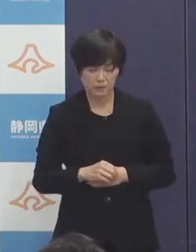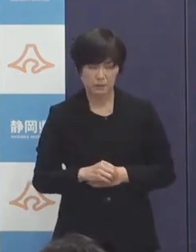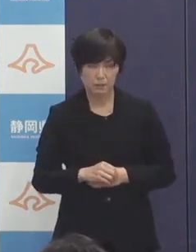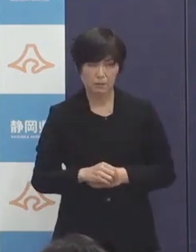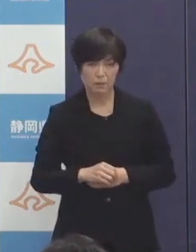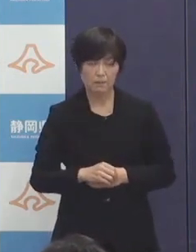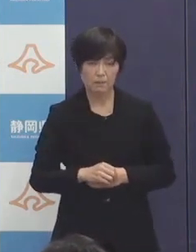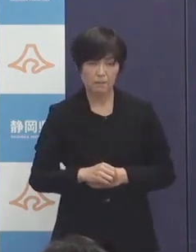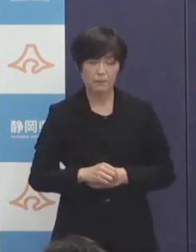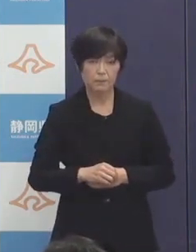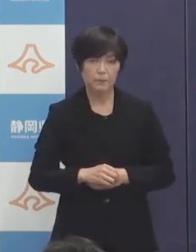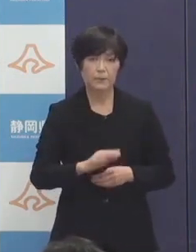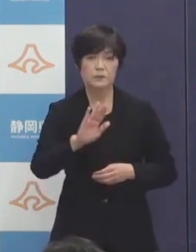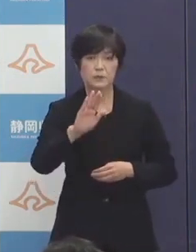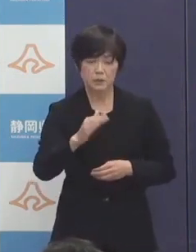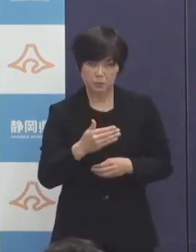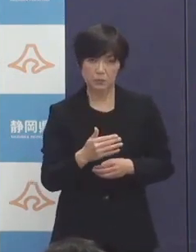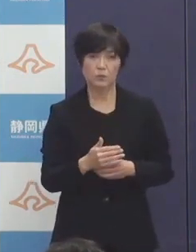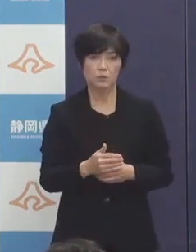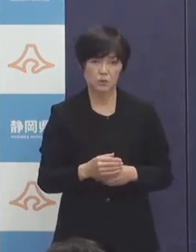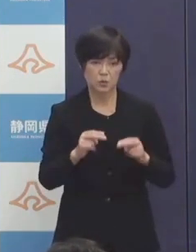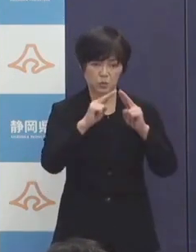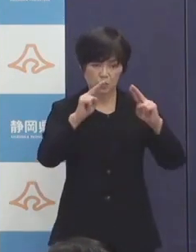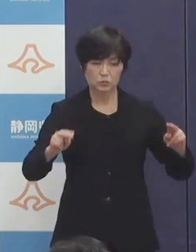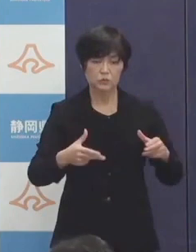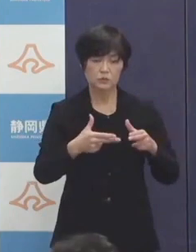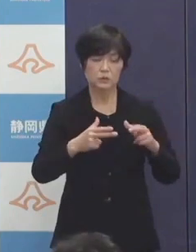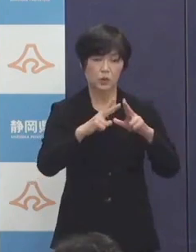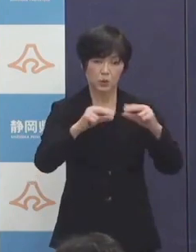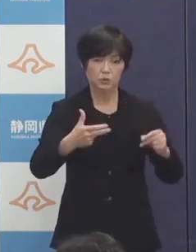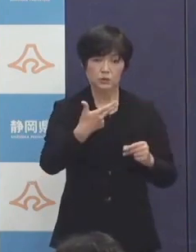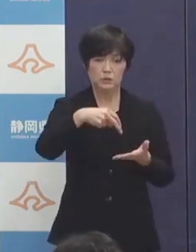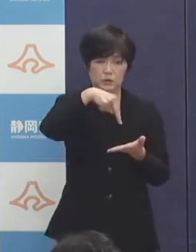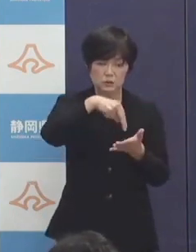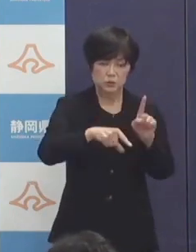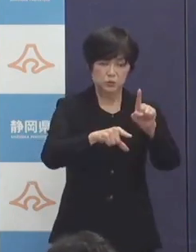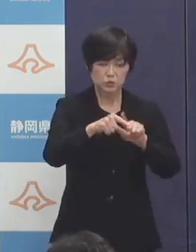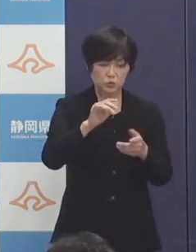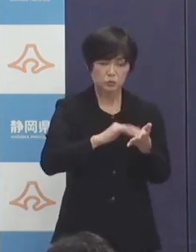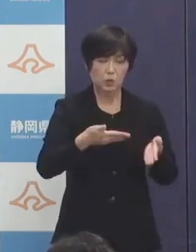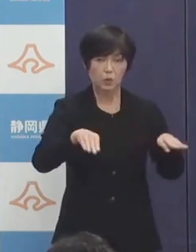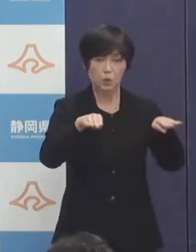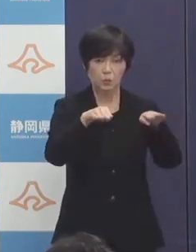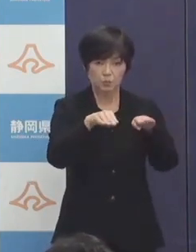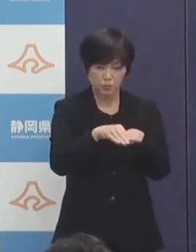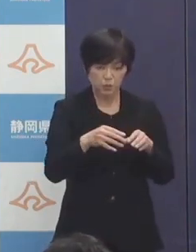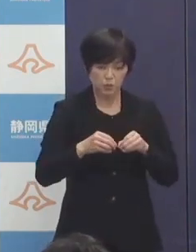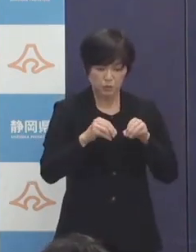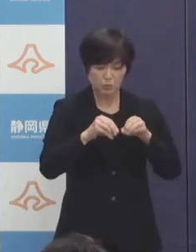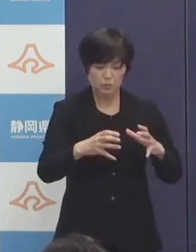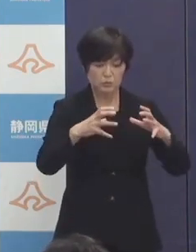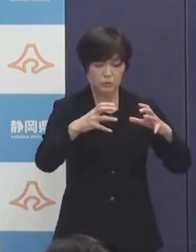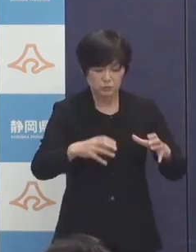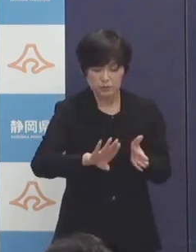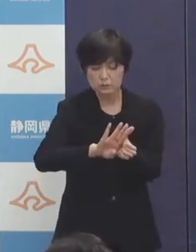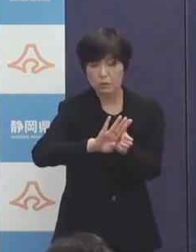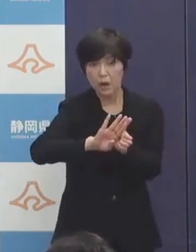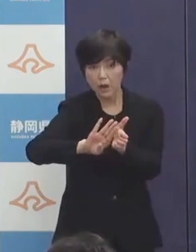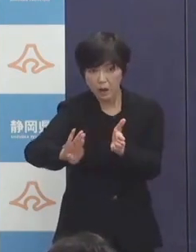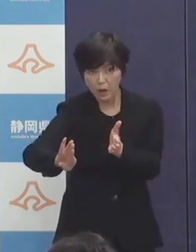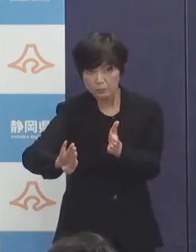にはございますが、富士市立中央病院におけるクラスターをこれを省きます